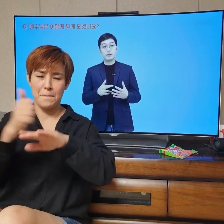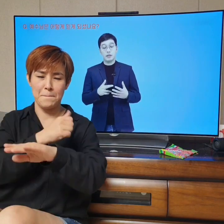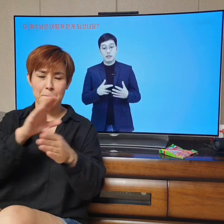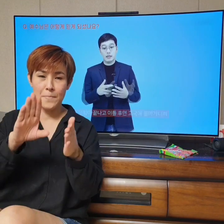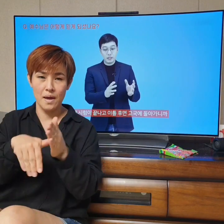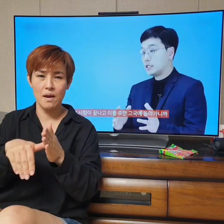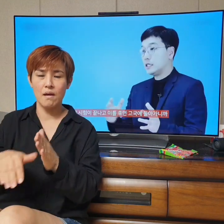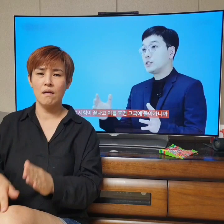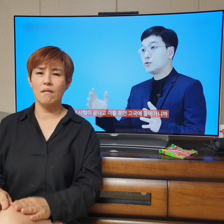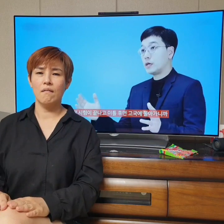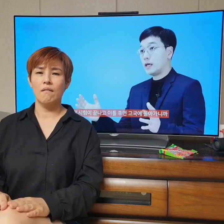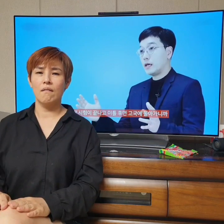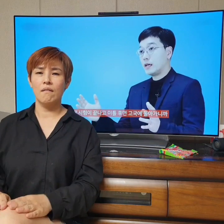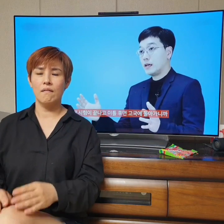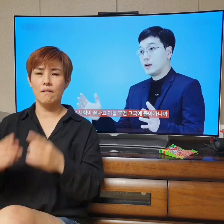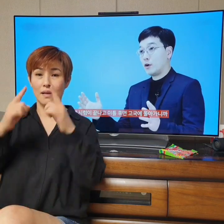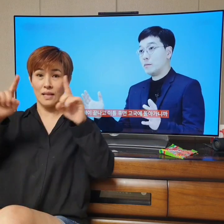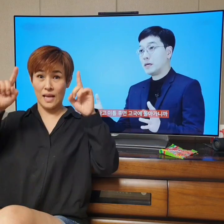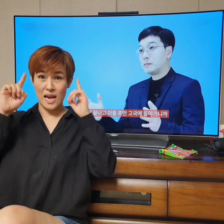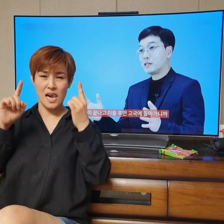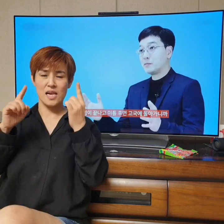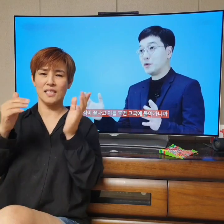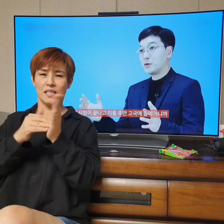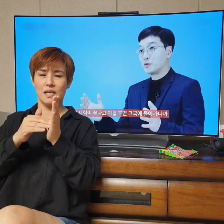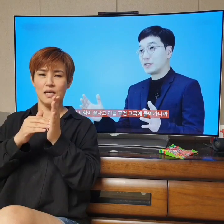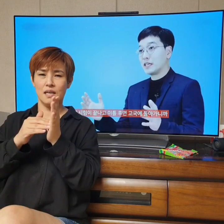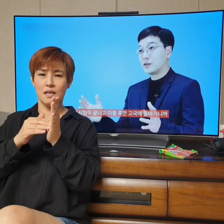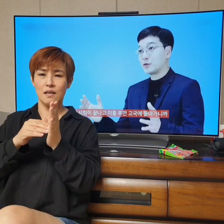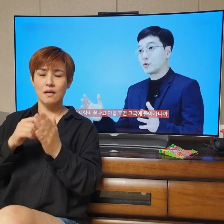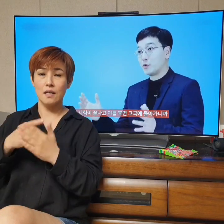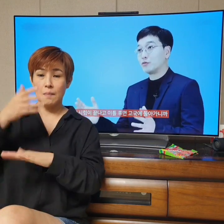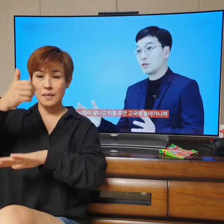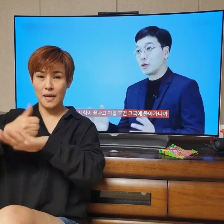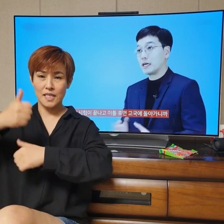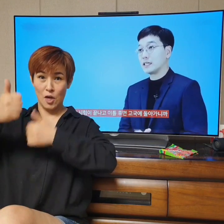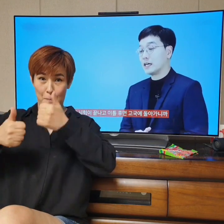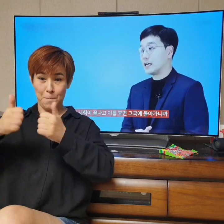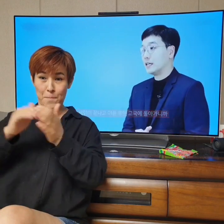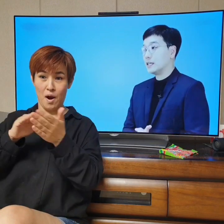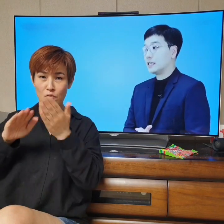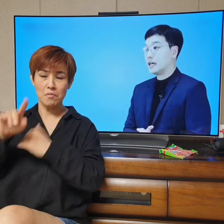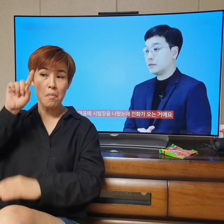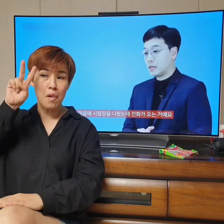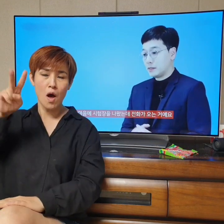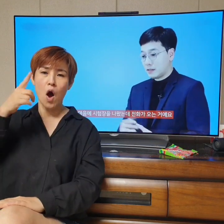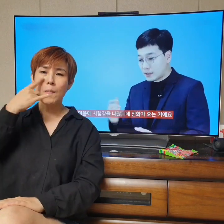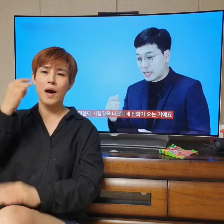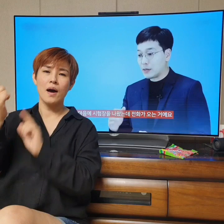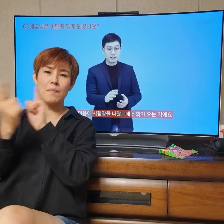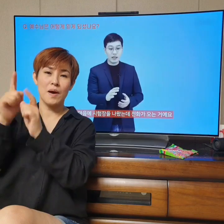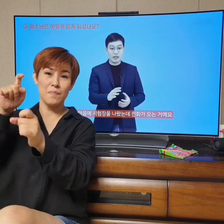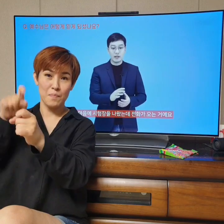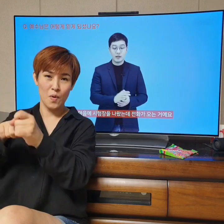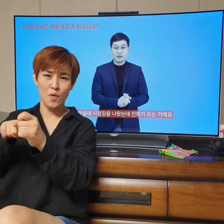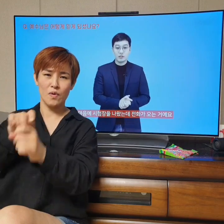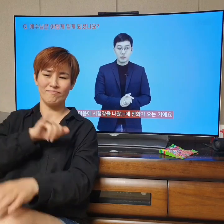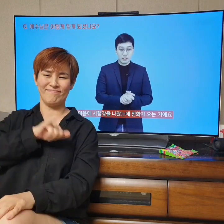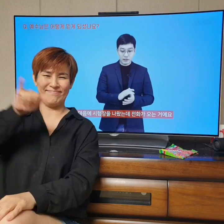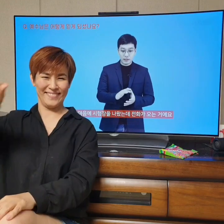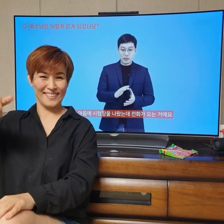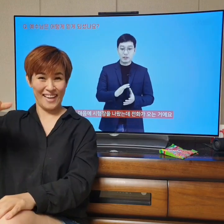시험이 끝나면 이제 이틀 후에 엄마 아빠를 보려고 기다렸던 고국에 돌아가니까 기대하는 마음에 딱